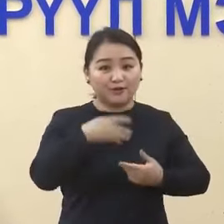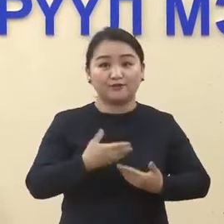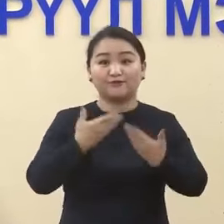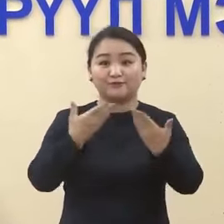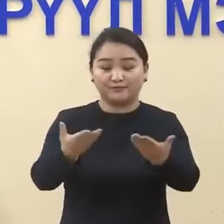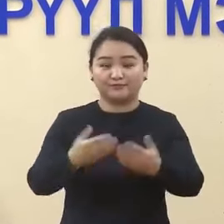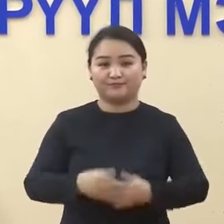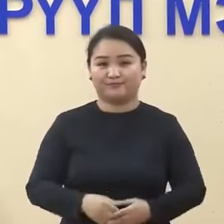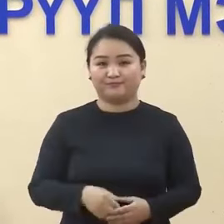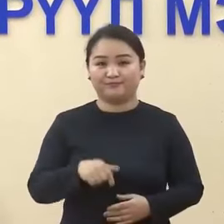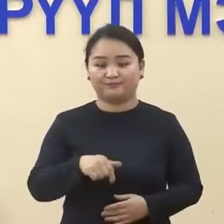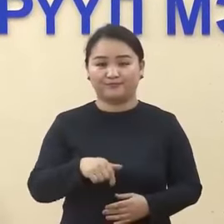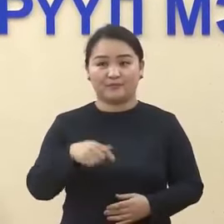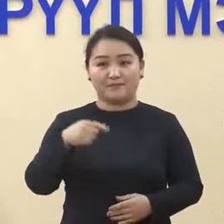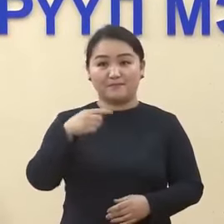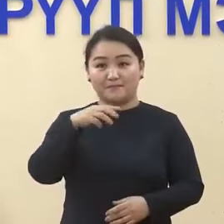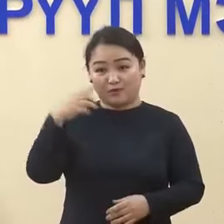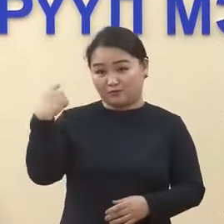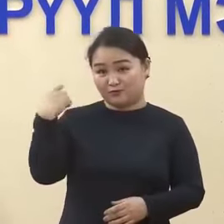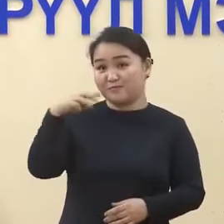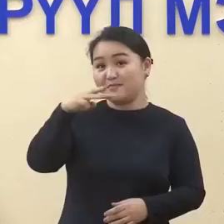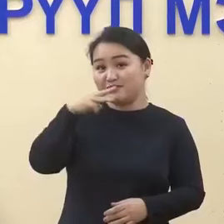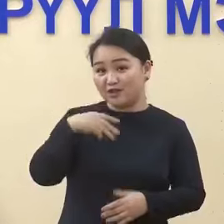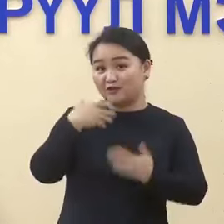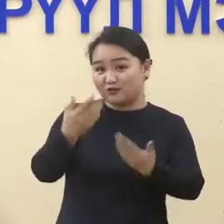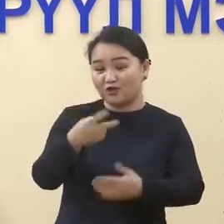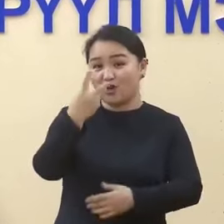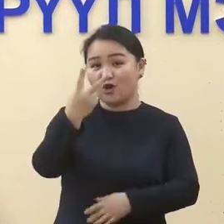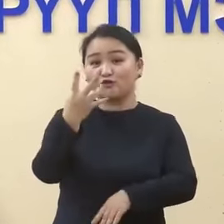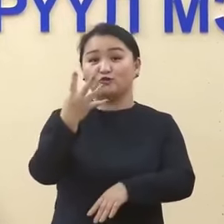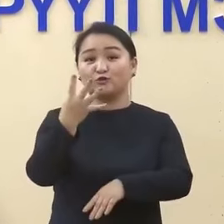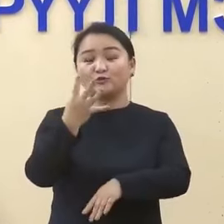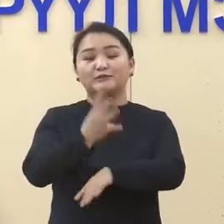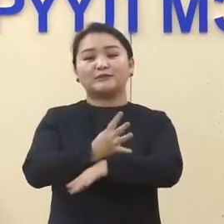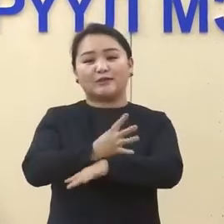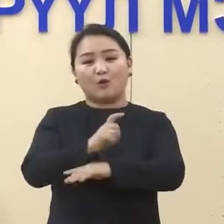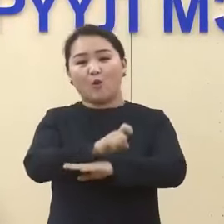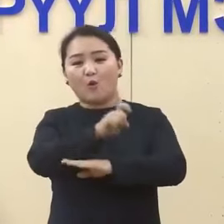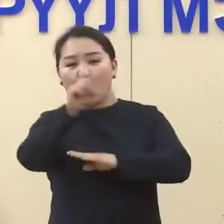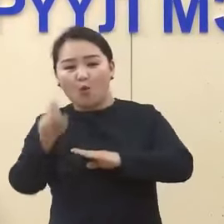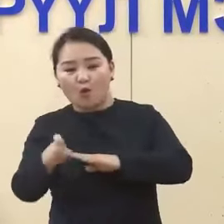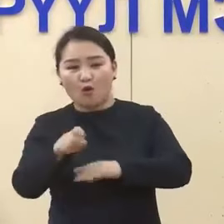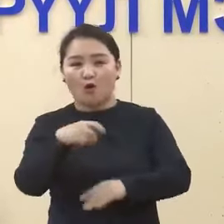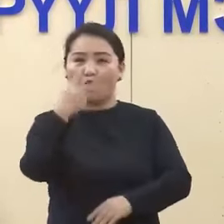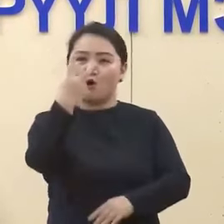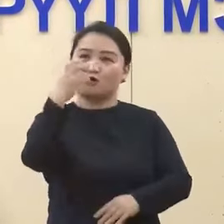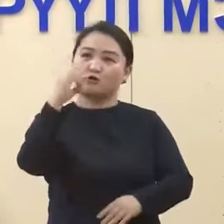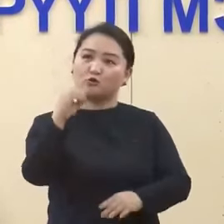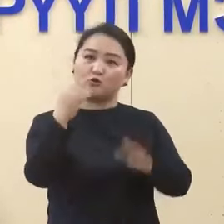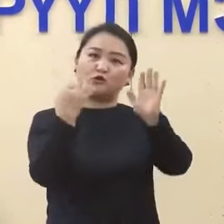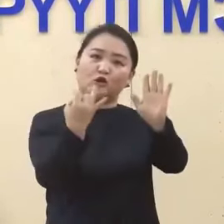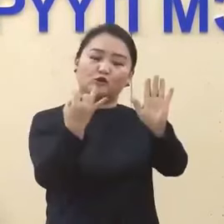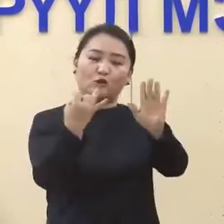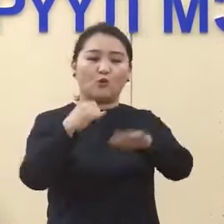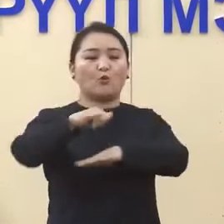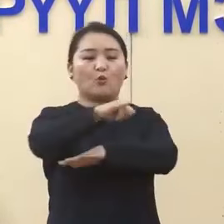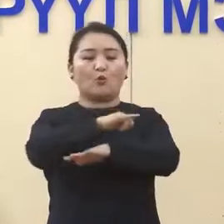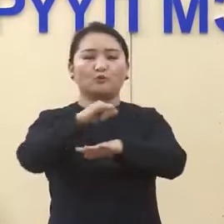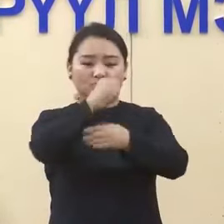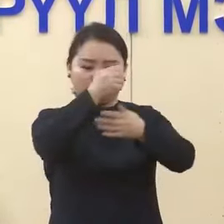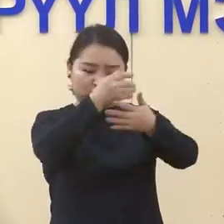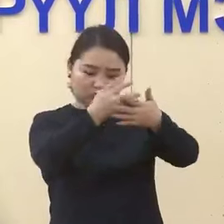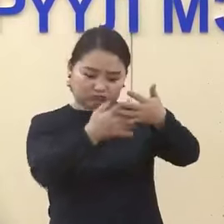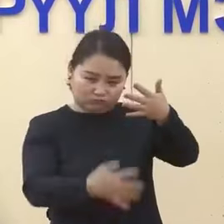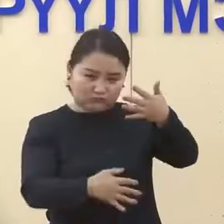байна. За бид нар та бүхэнд мэдээлэл өгснөөс хойш 24 цагийн хугацаанд бол дэлхийн 207 орон бүс